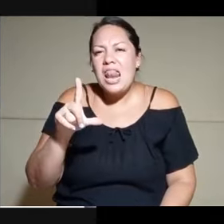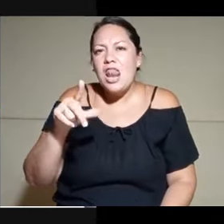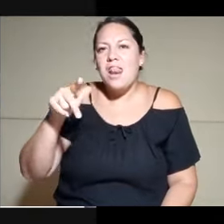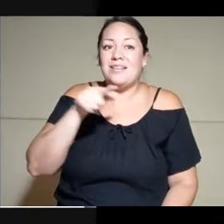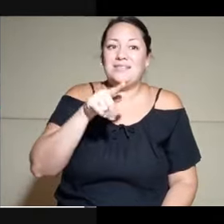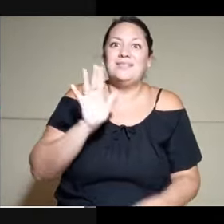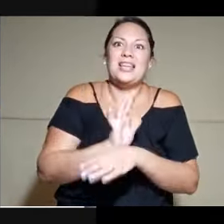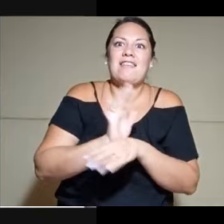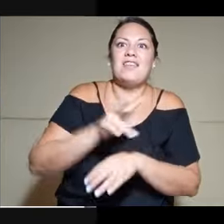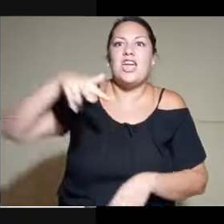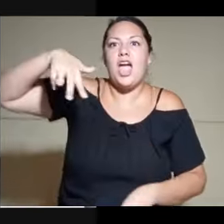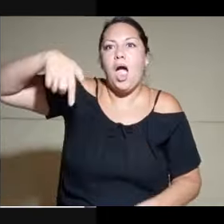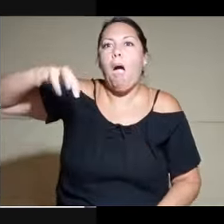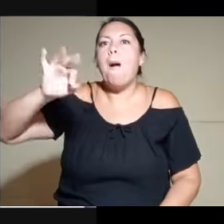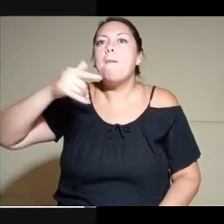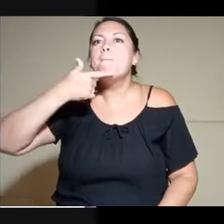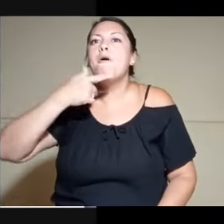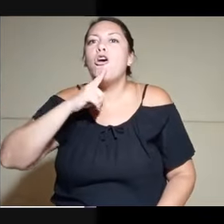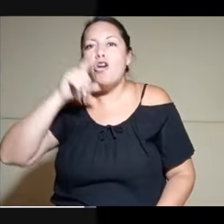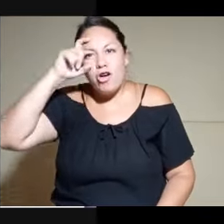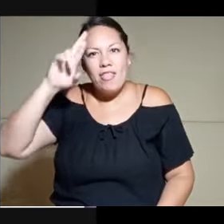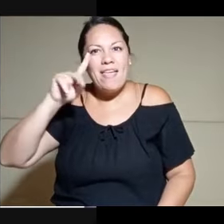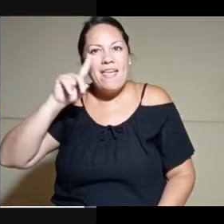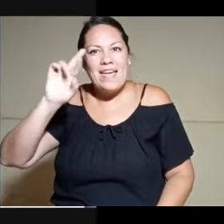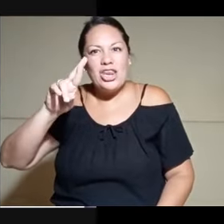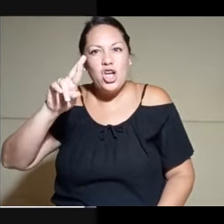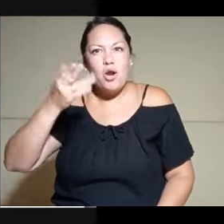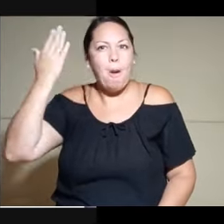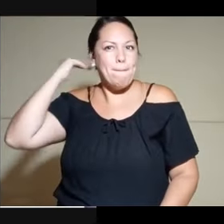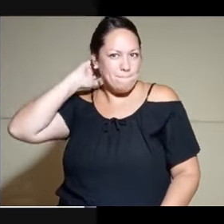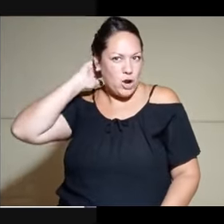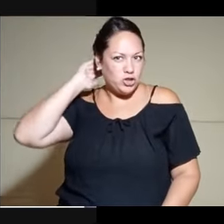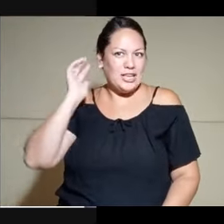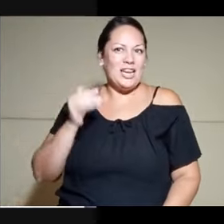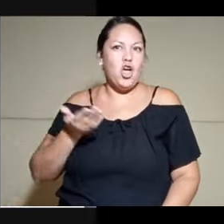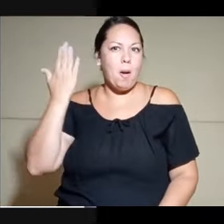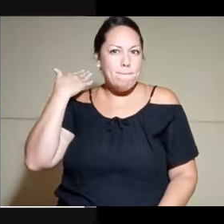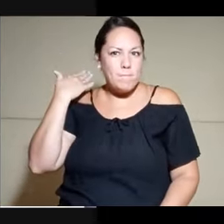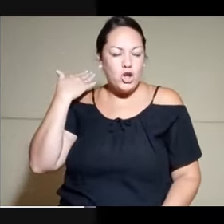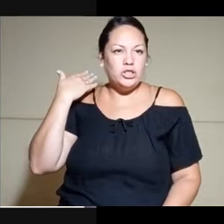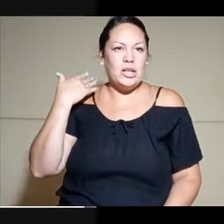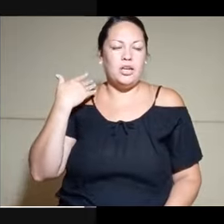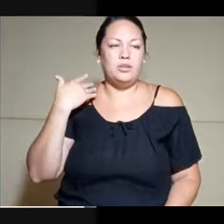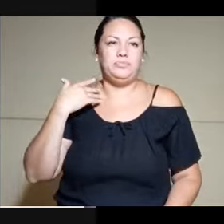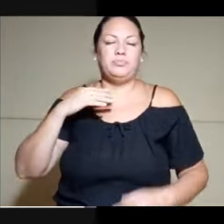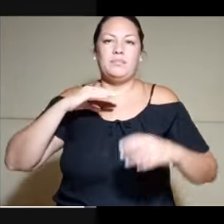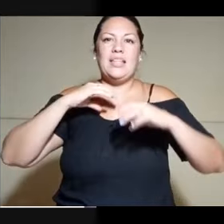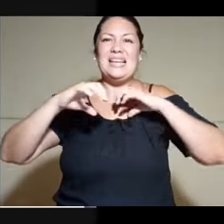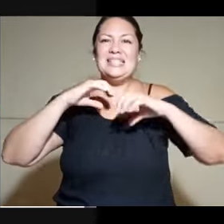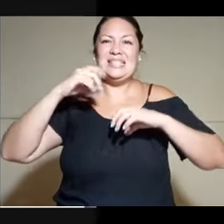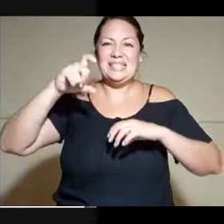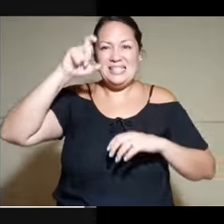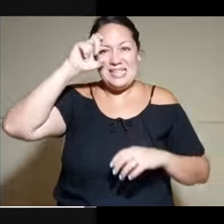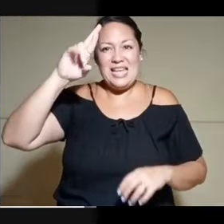es lo dorsal? Aparte, acuérdense que el cerebelo ¿Qué es lo que es lo dorsal? nunca lo vamos a ver Posterior. adelante. Posterior. Y aparte acuérdense que el cerebelo